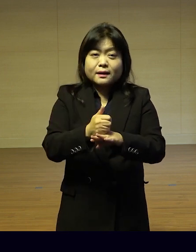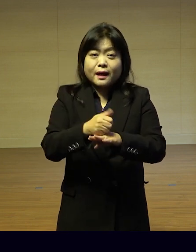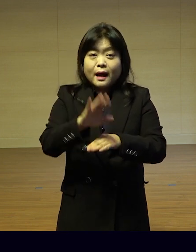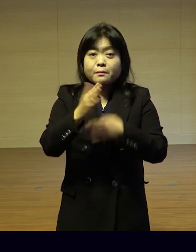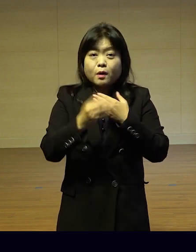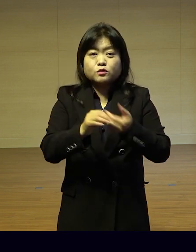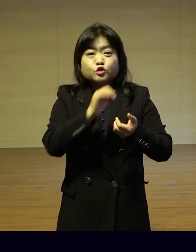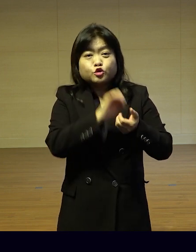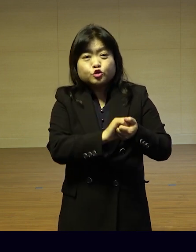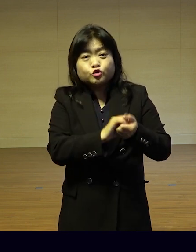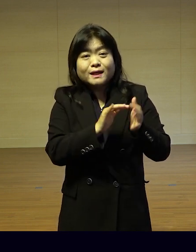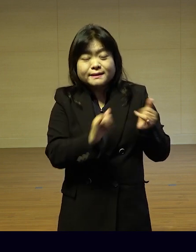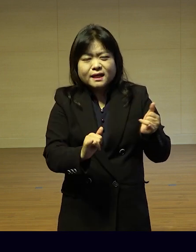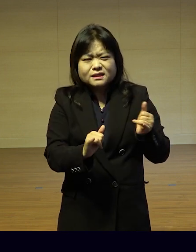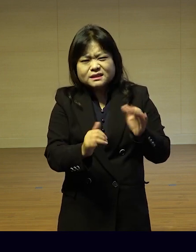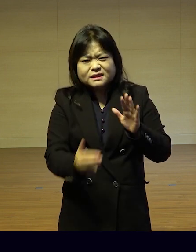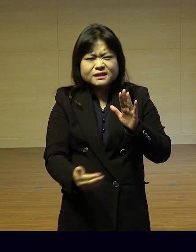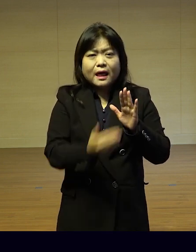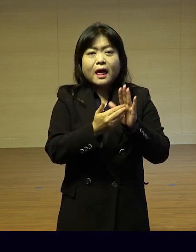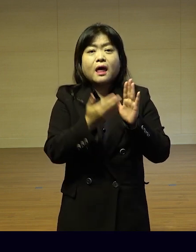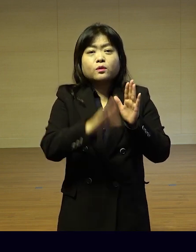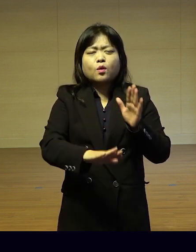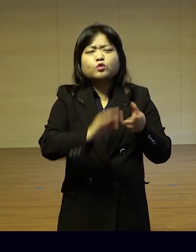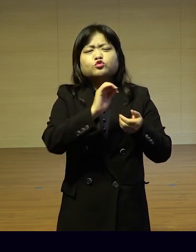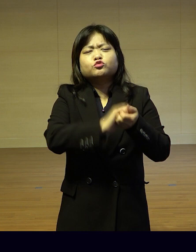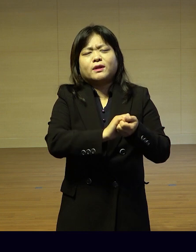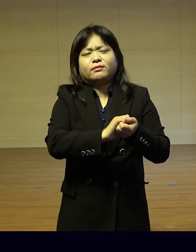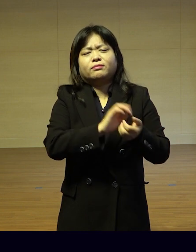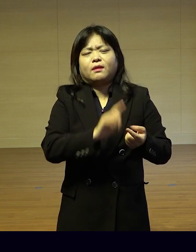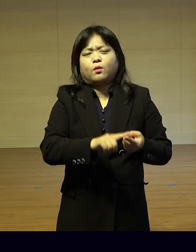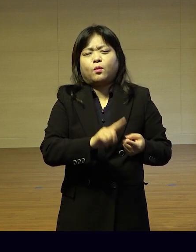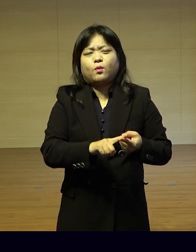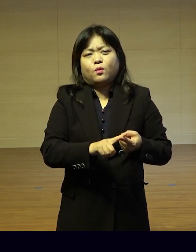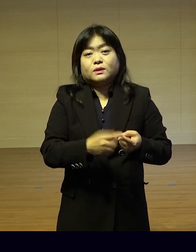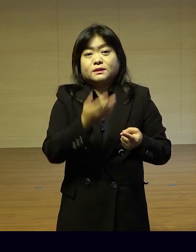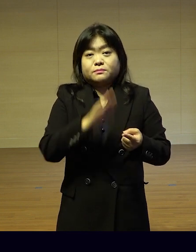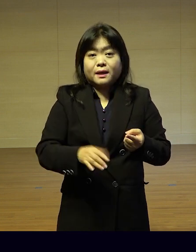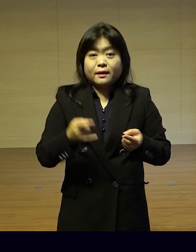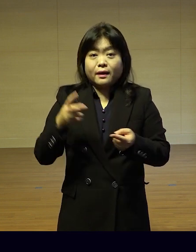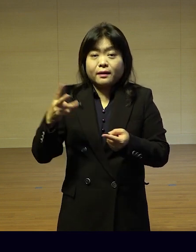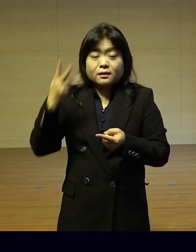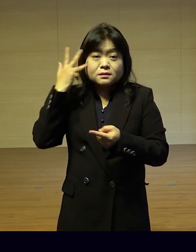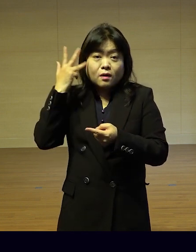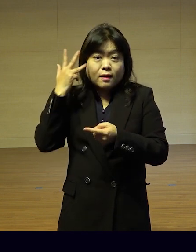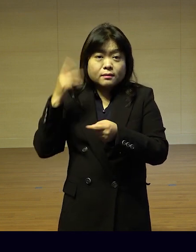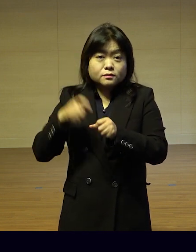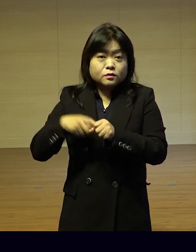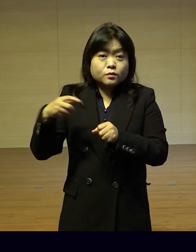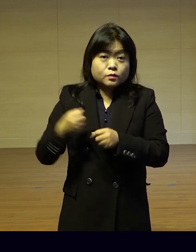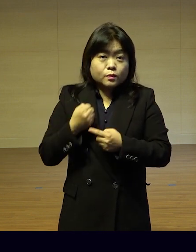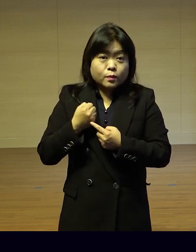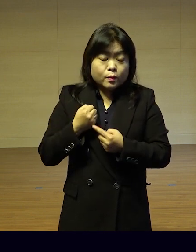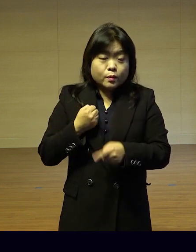물론 유한자를 아무리 극대화시켜도 유한에 머무는 건 사실이지만은 헤겔이 그래서 철학적으로